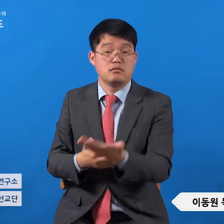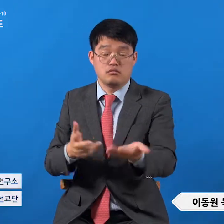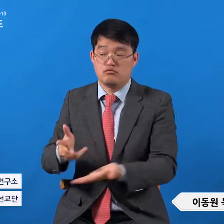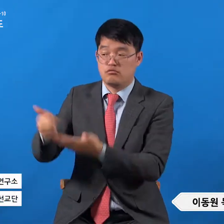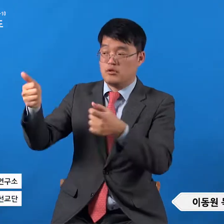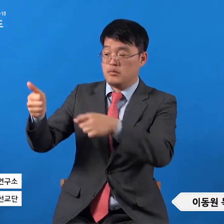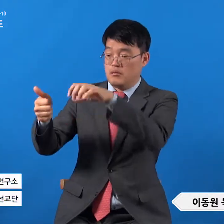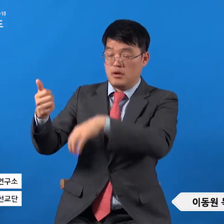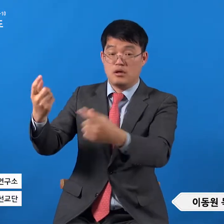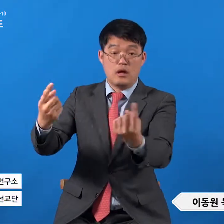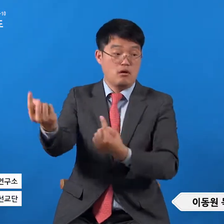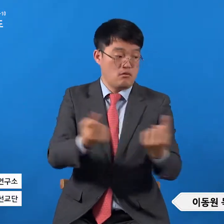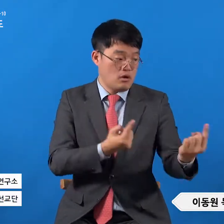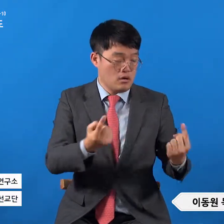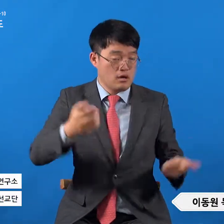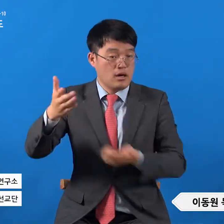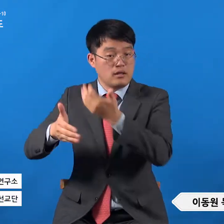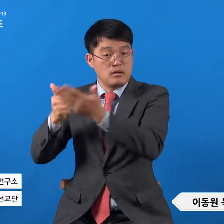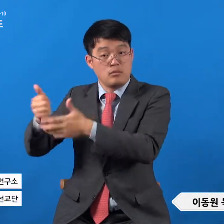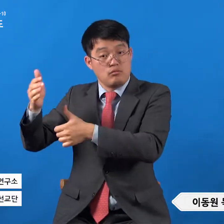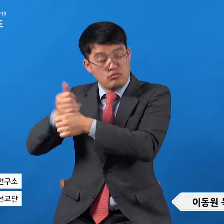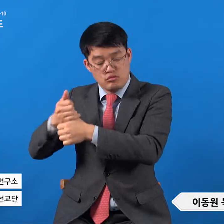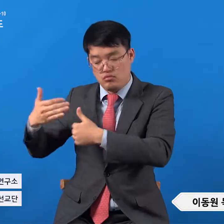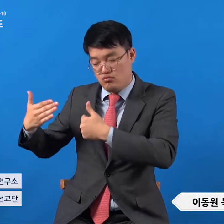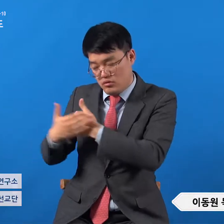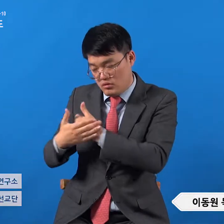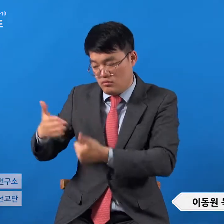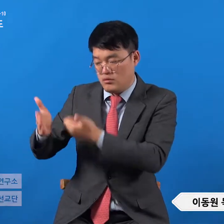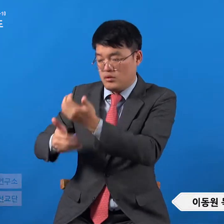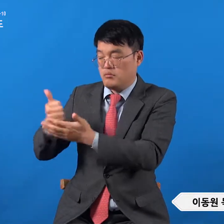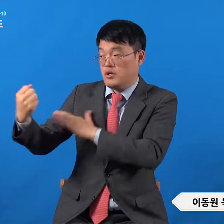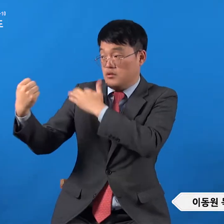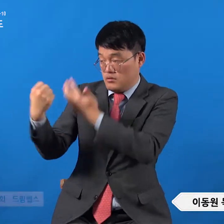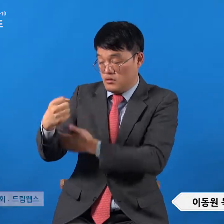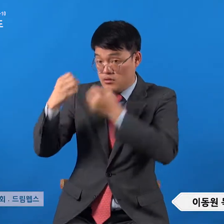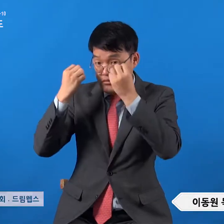나와 그분의 붙드심, 그분의 위로,